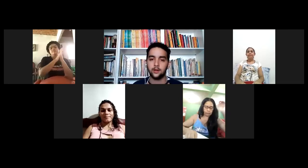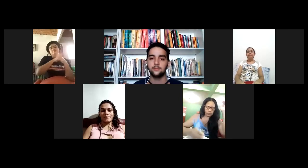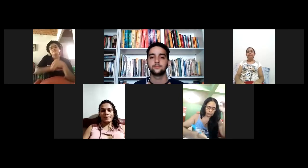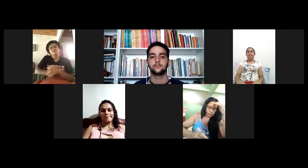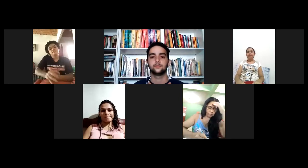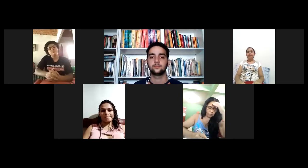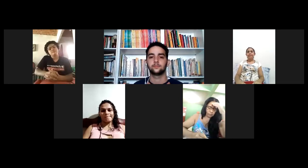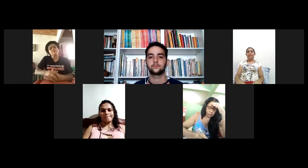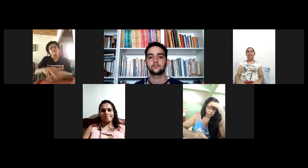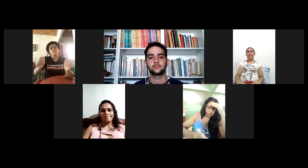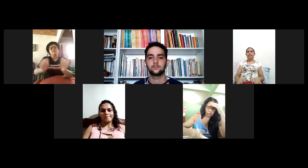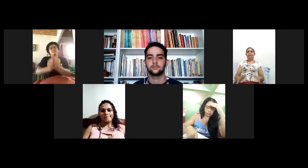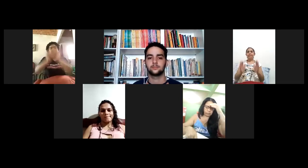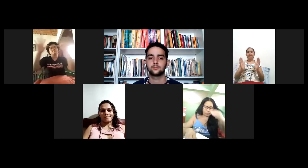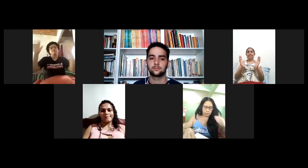glória,